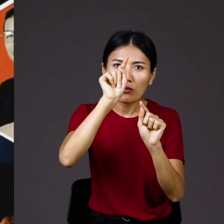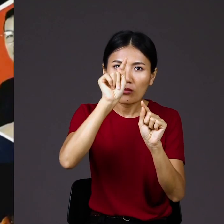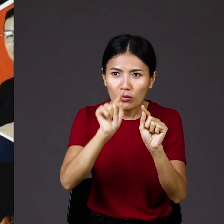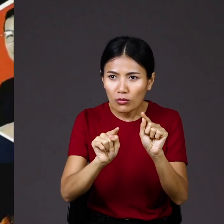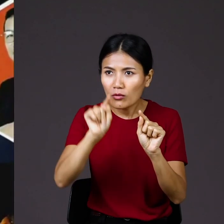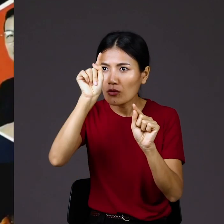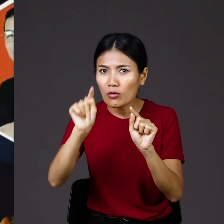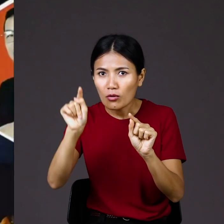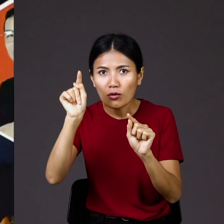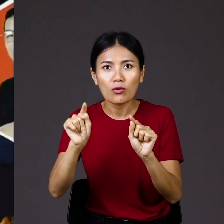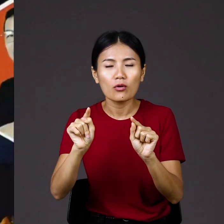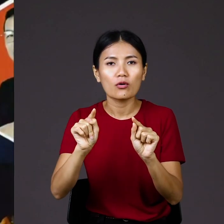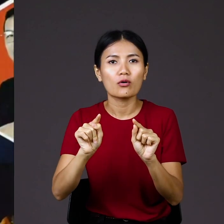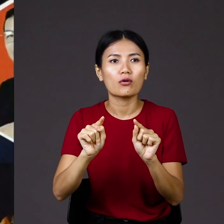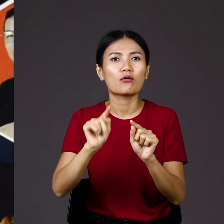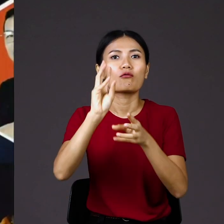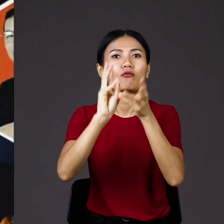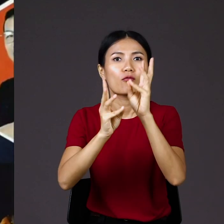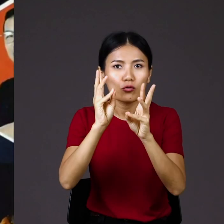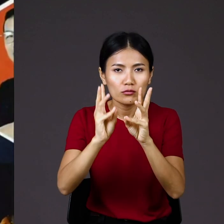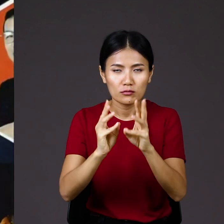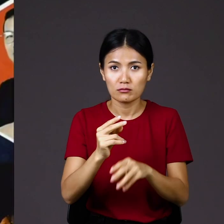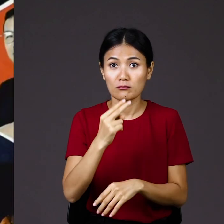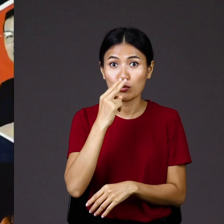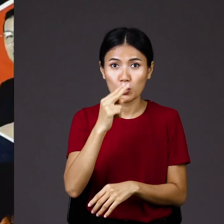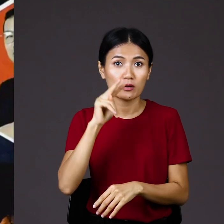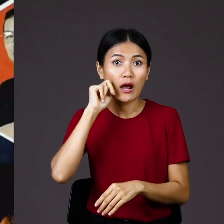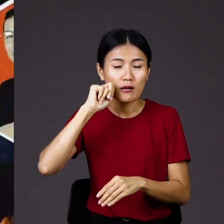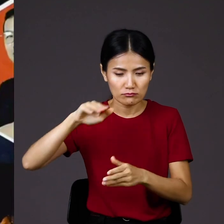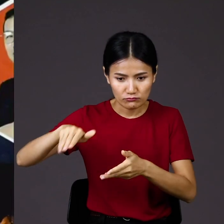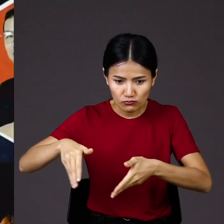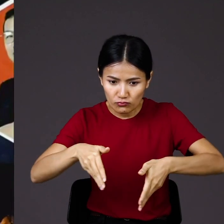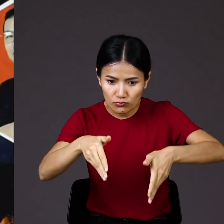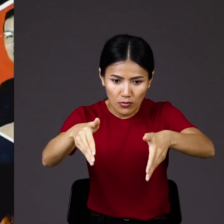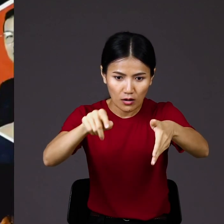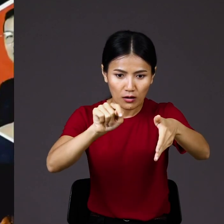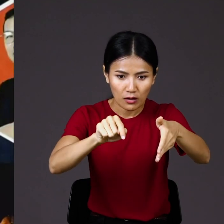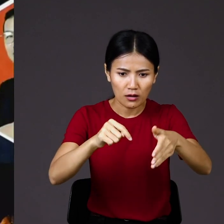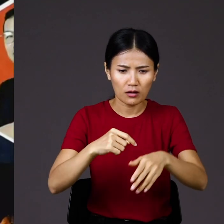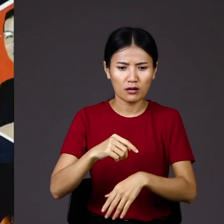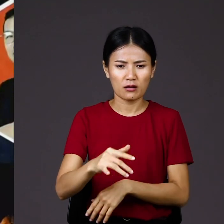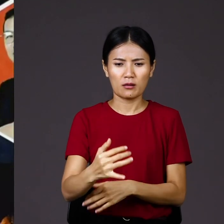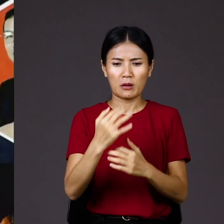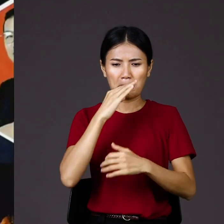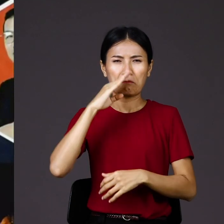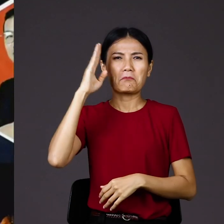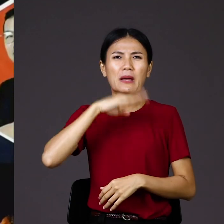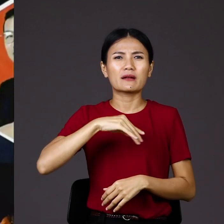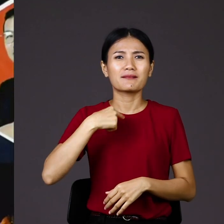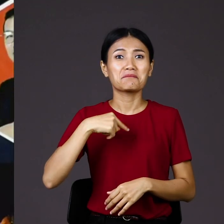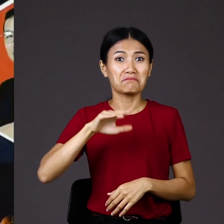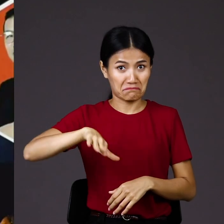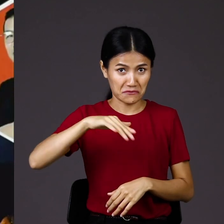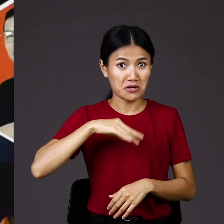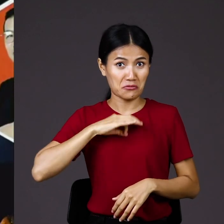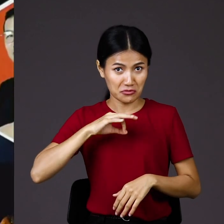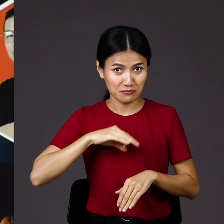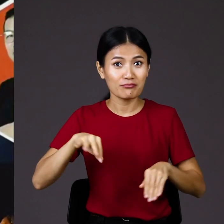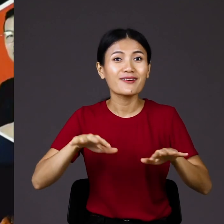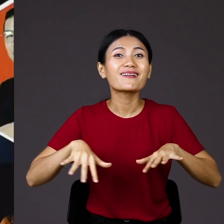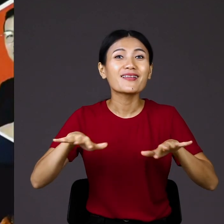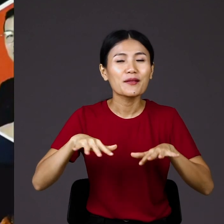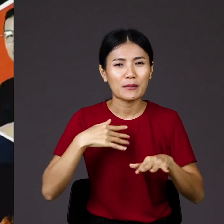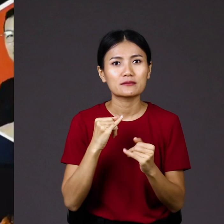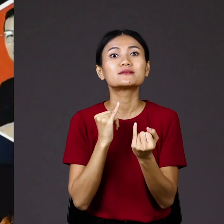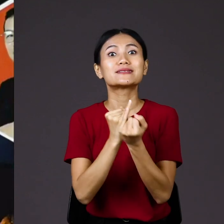ที่ดีเราลองมองไปในแม่น้ำลำคลองครับเรามองน้ำเน่าจนเป็นเรื่องปกติซึ่งมันไม่ควรเป็นเรื่